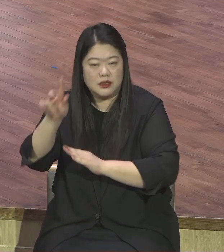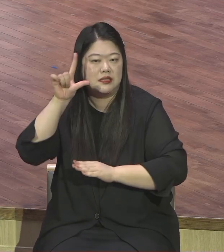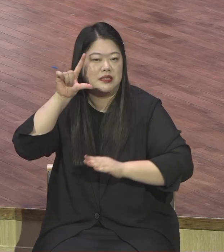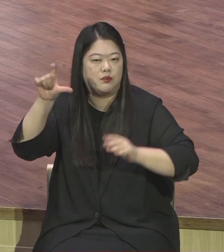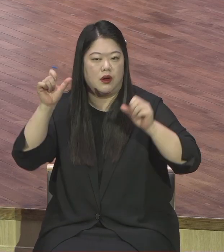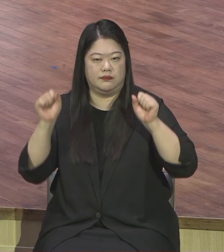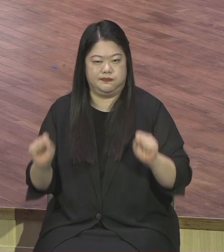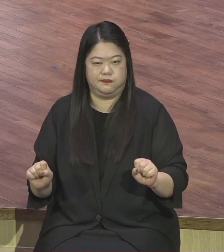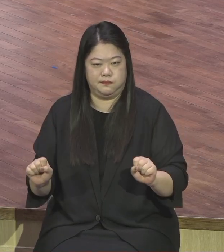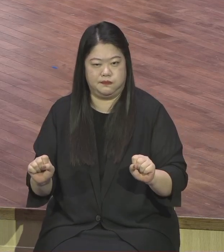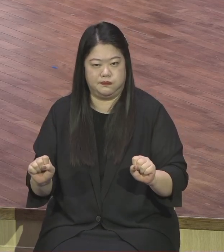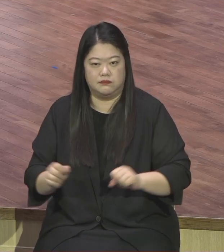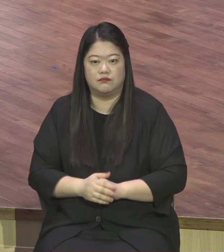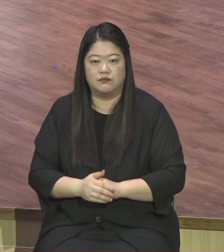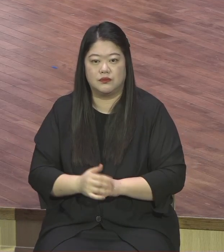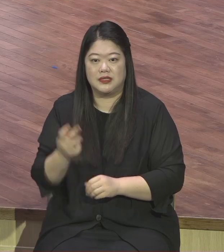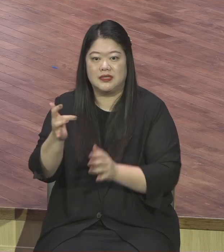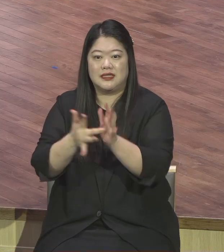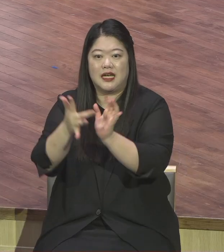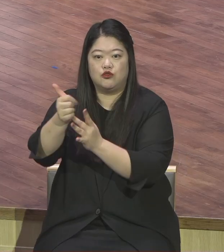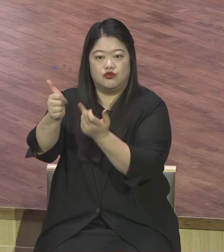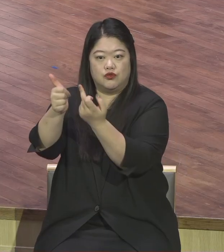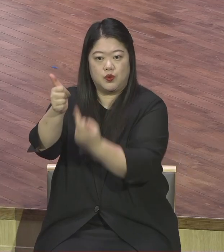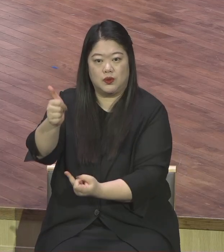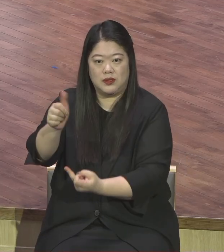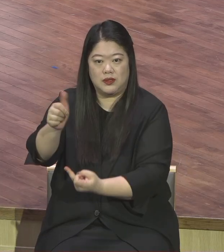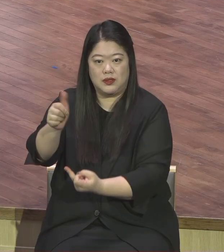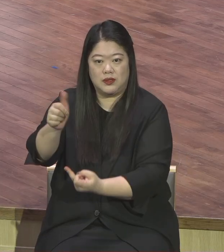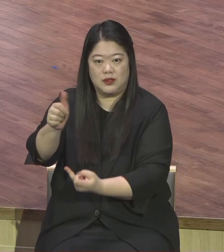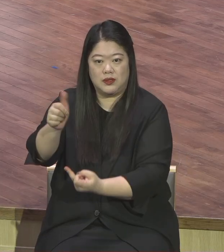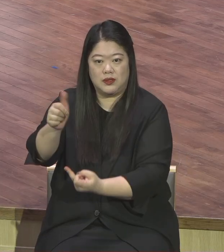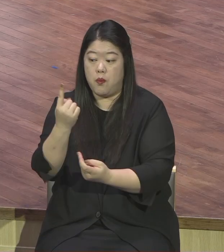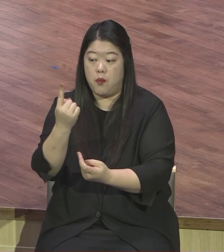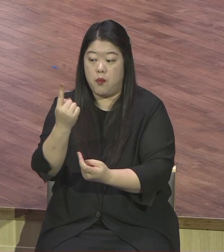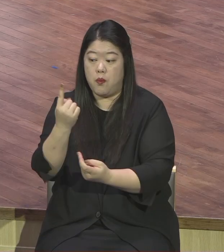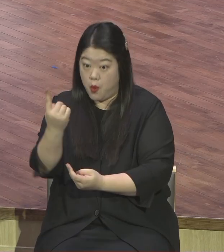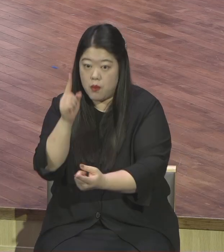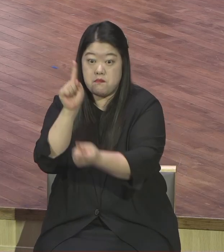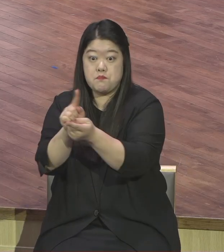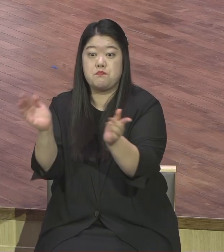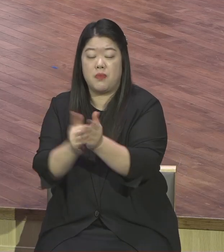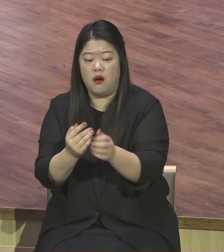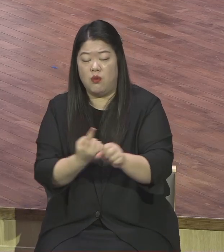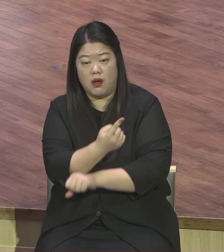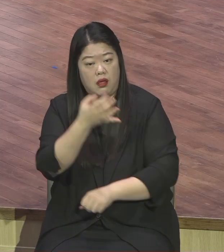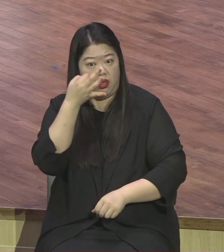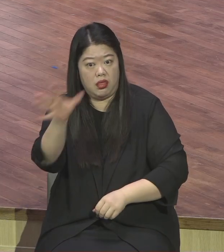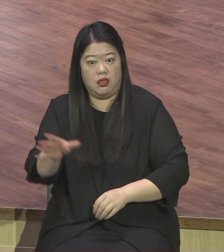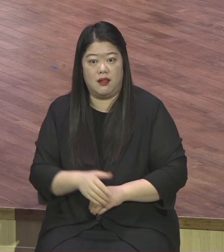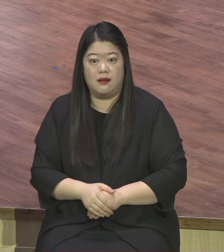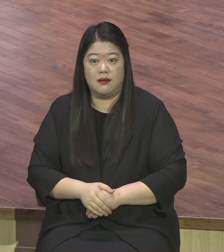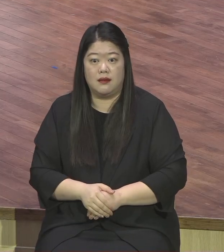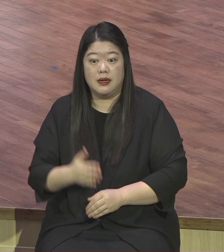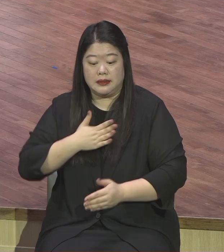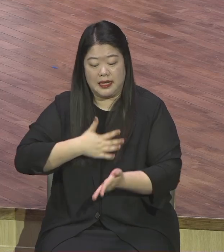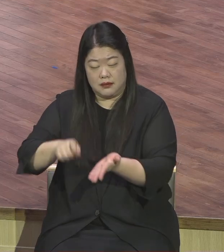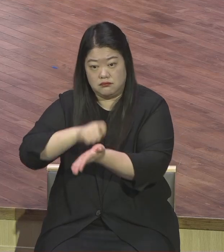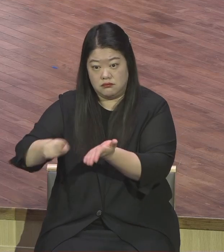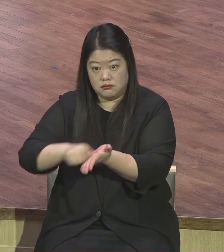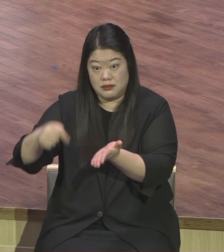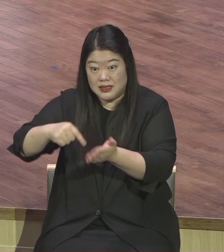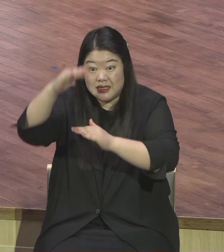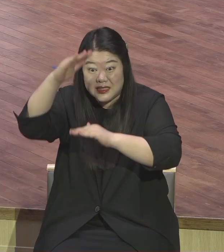동안 주의 형제 야고보 외에 다른 사도들을 보지 못하였노라. 보라, 내가 너희에게 쓰는 것은 하나님